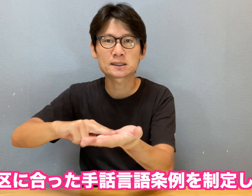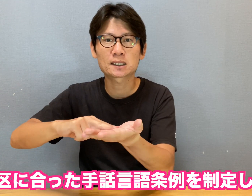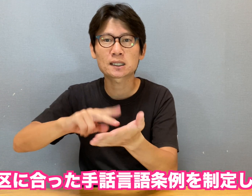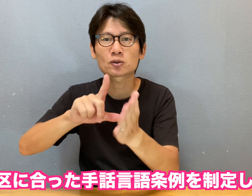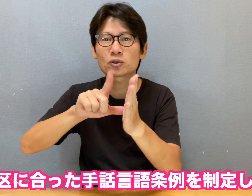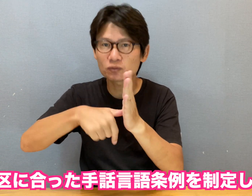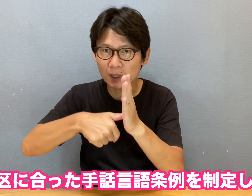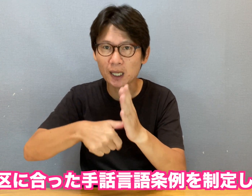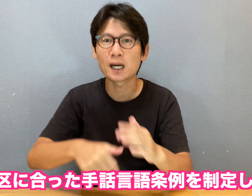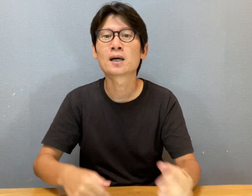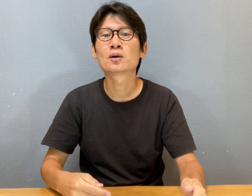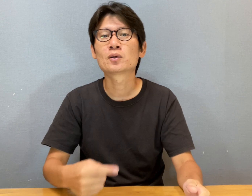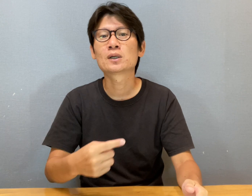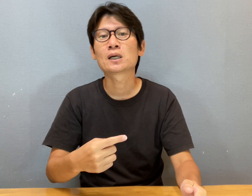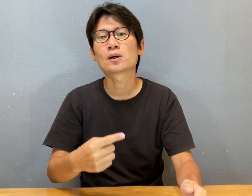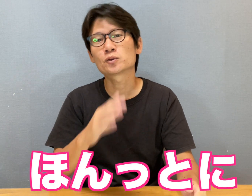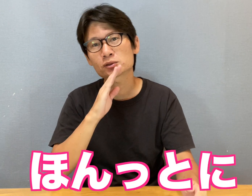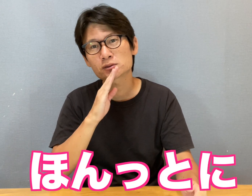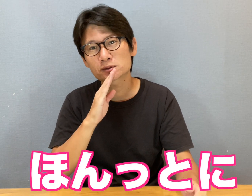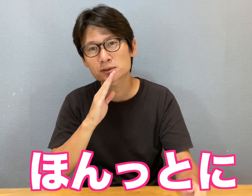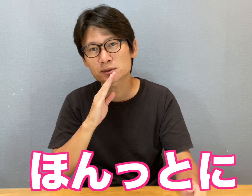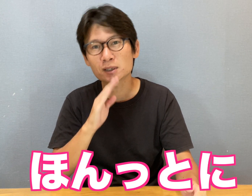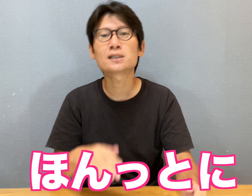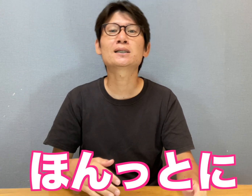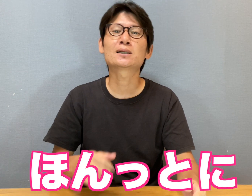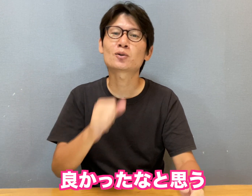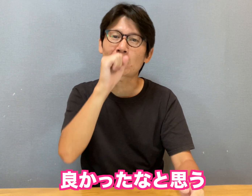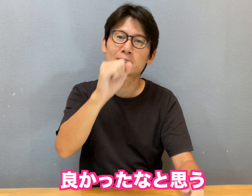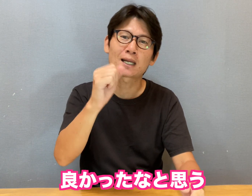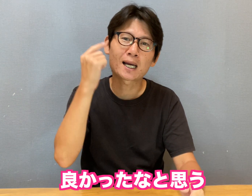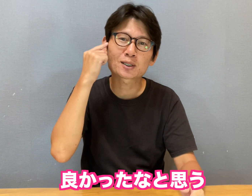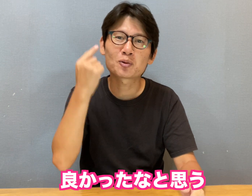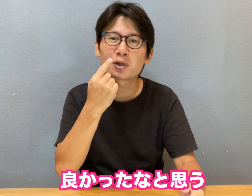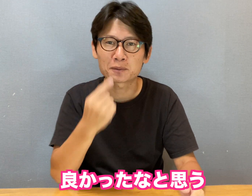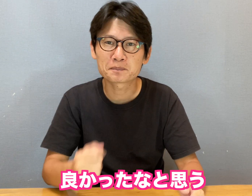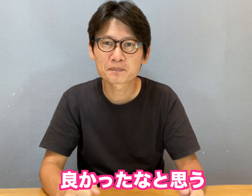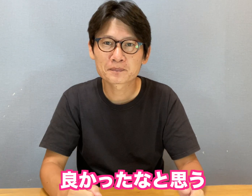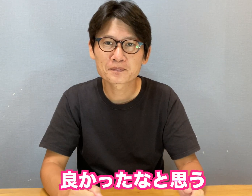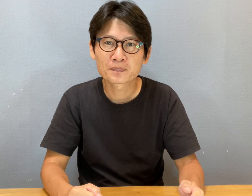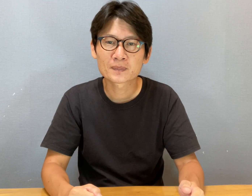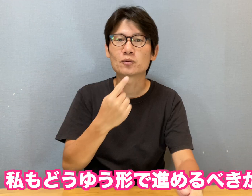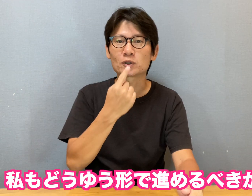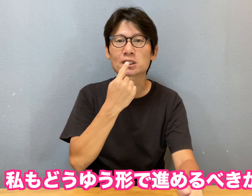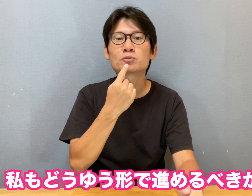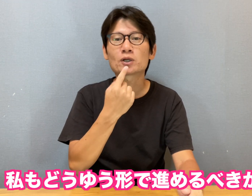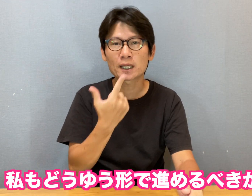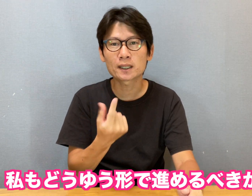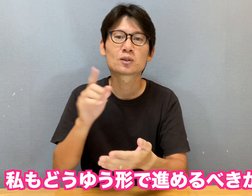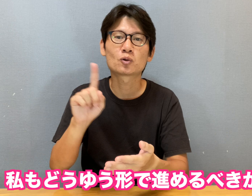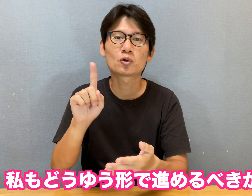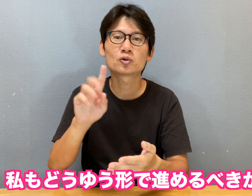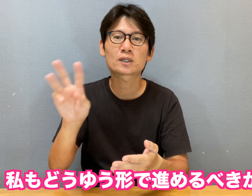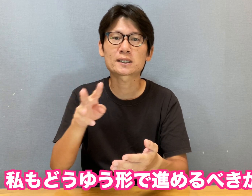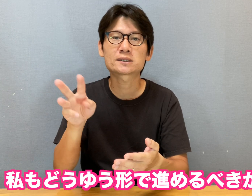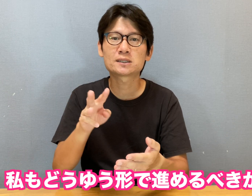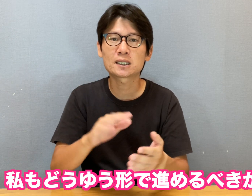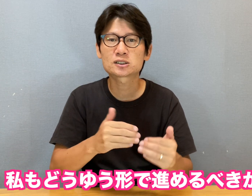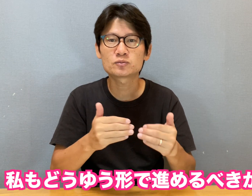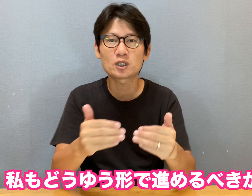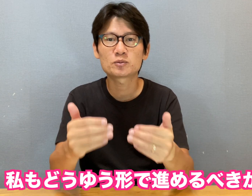された時は本当に良かったなって思う。私もね、どういう形で進めるべ